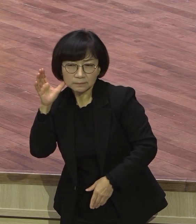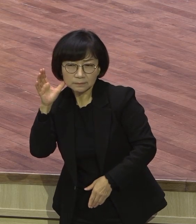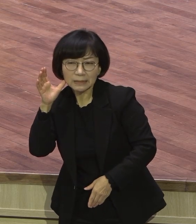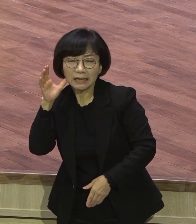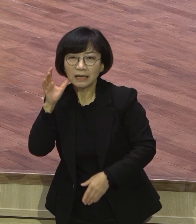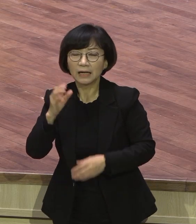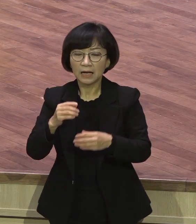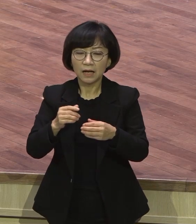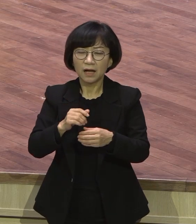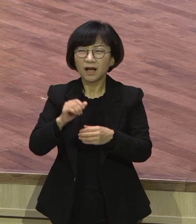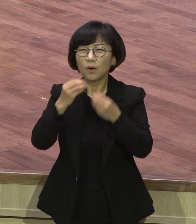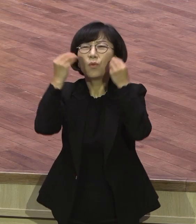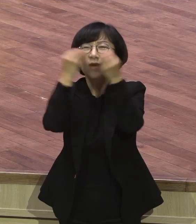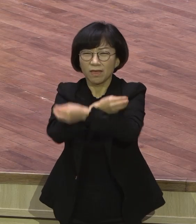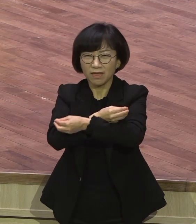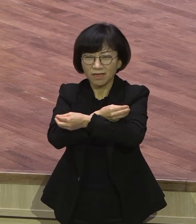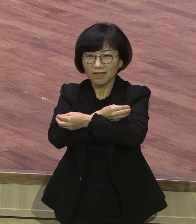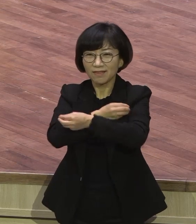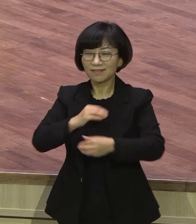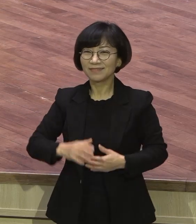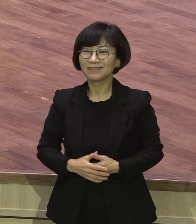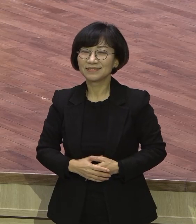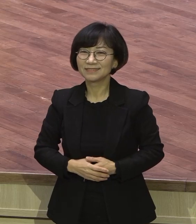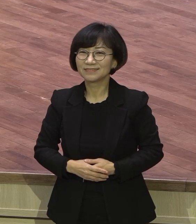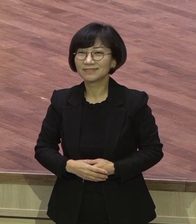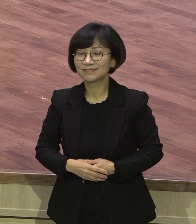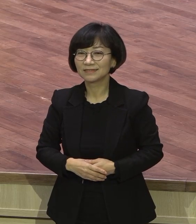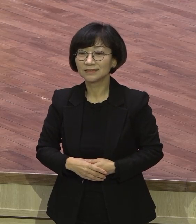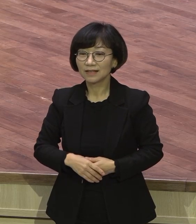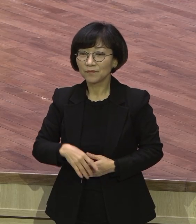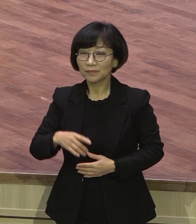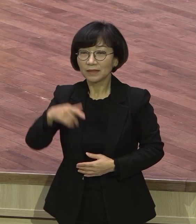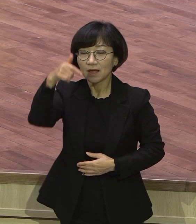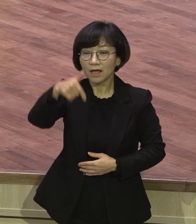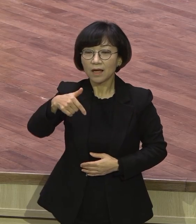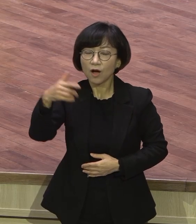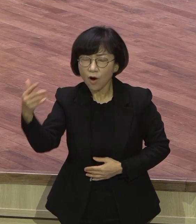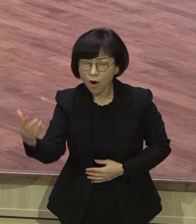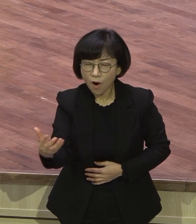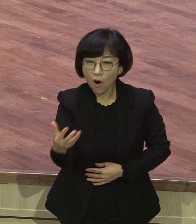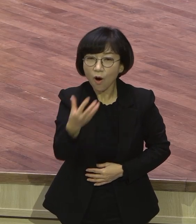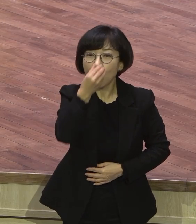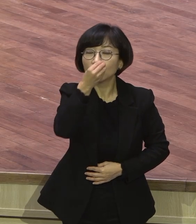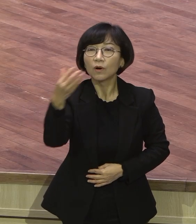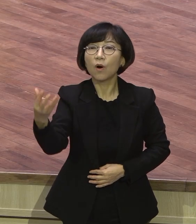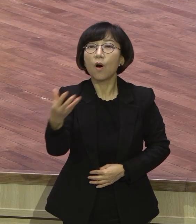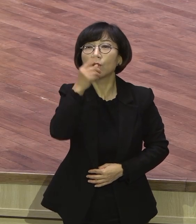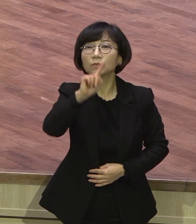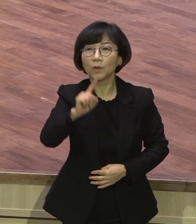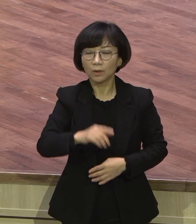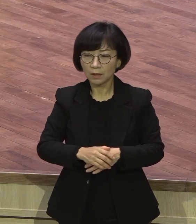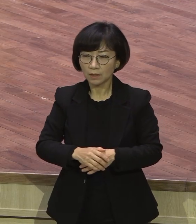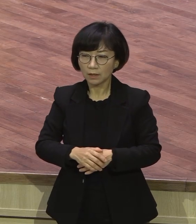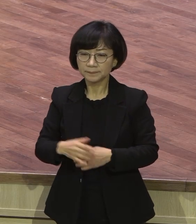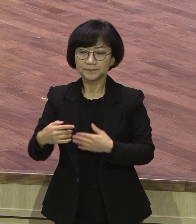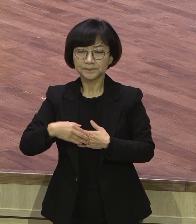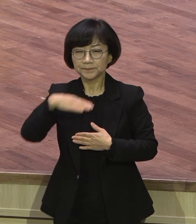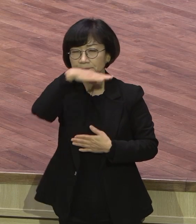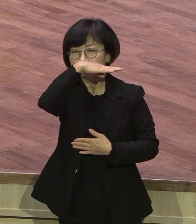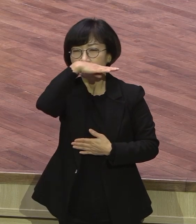해석을 하고 또 속고 사는 거예요. 거룩을 잘못 오해하면 극단적 경건주의가 돼요.